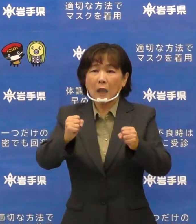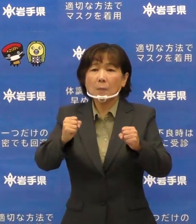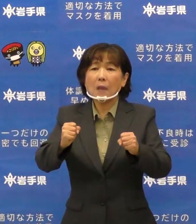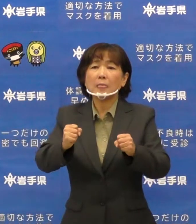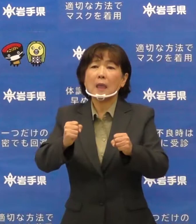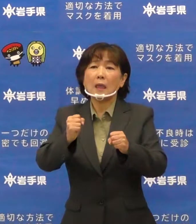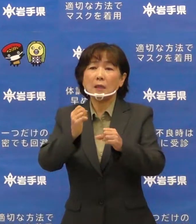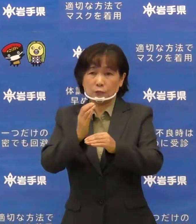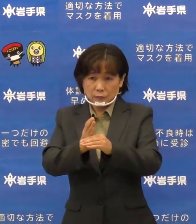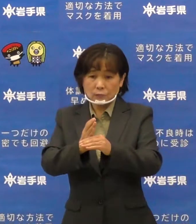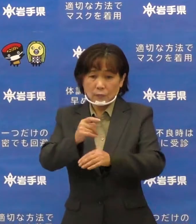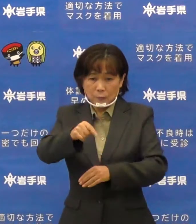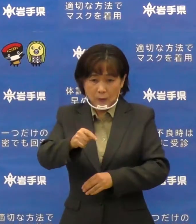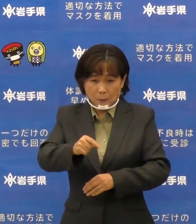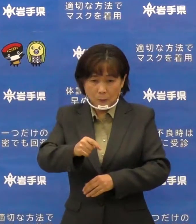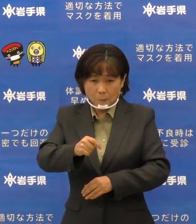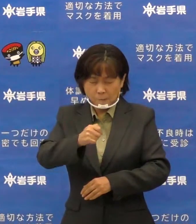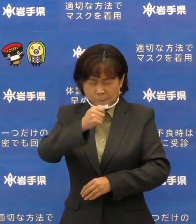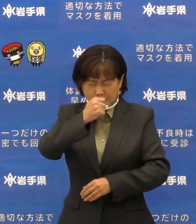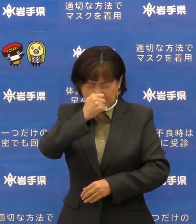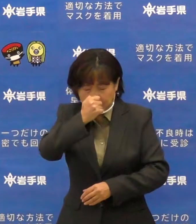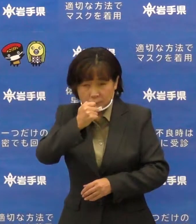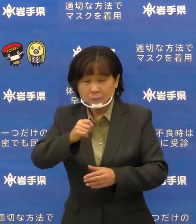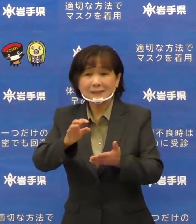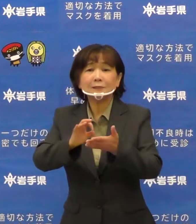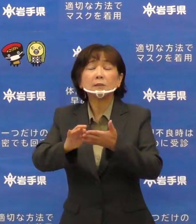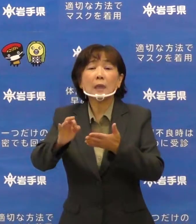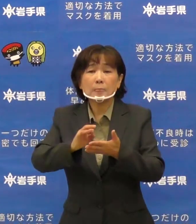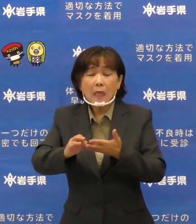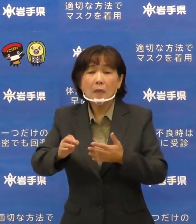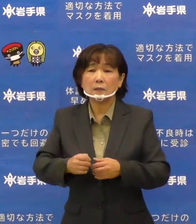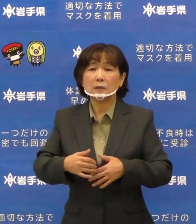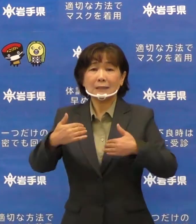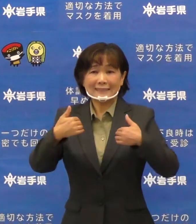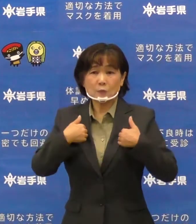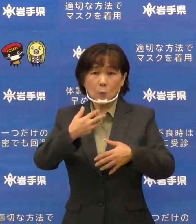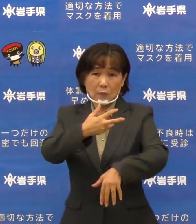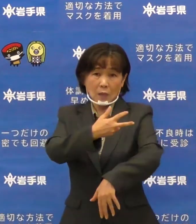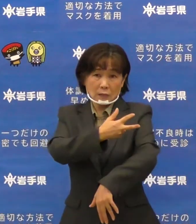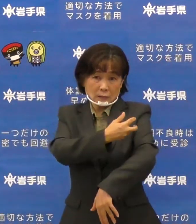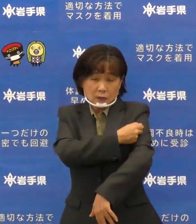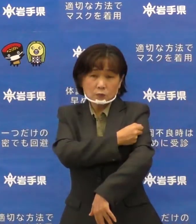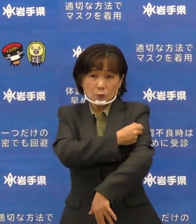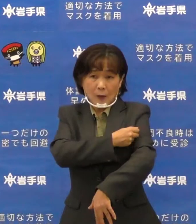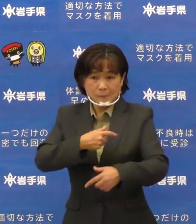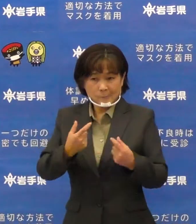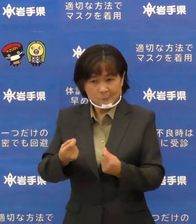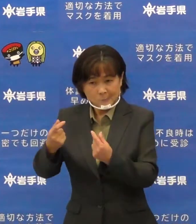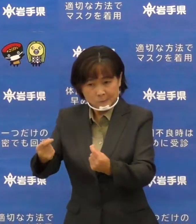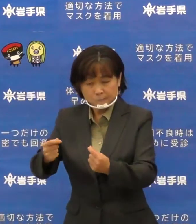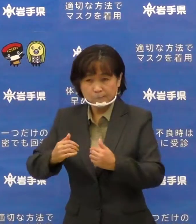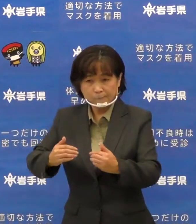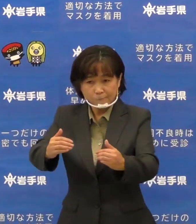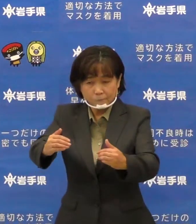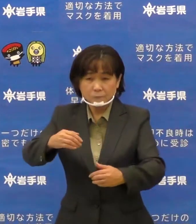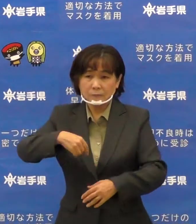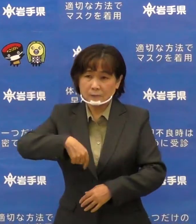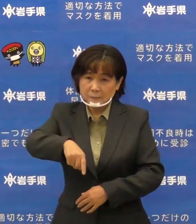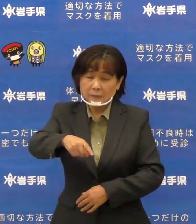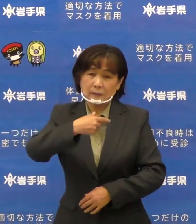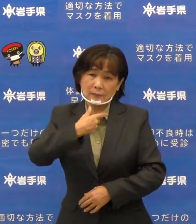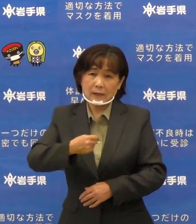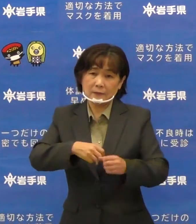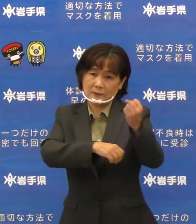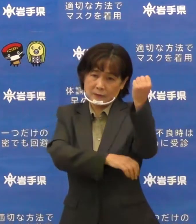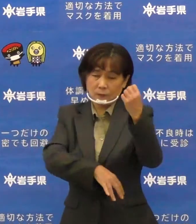これをフル回転させながら必要な接種はこれはきちっと行っていくというのが基本です。 分